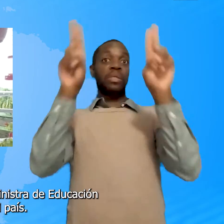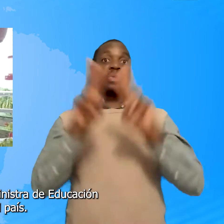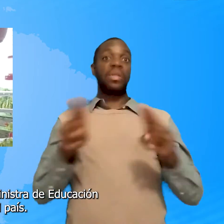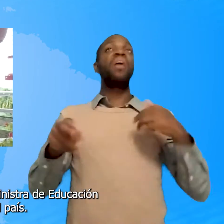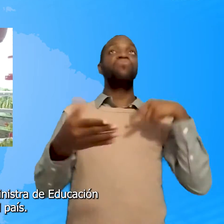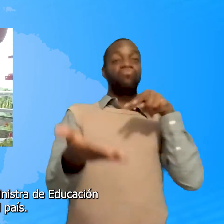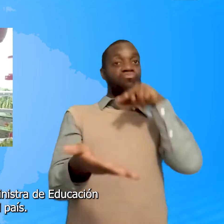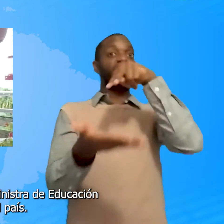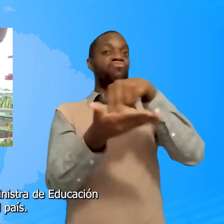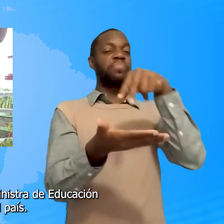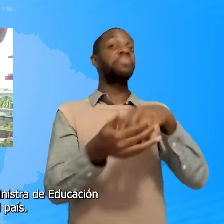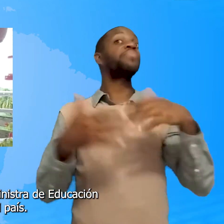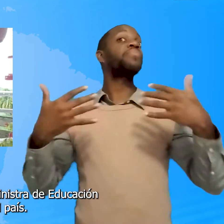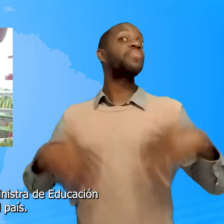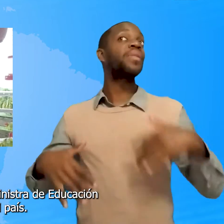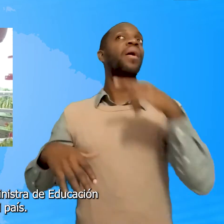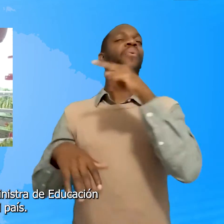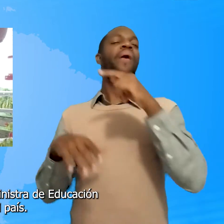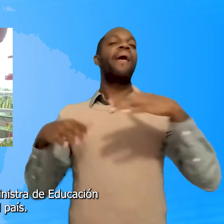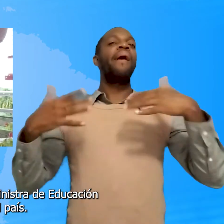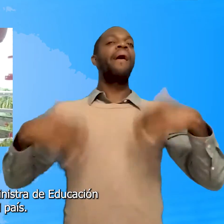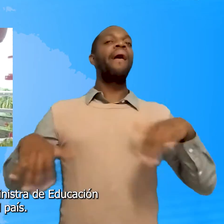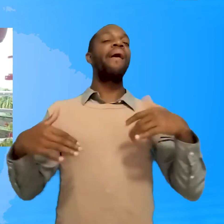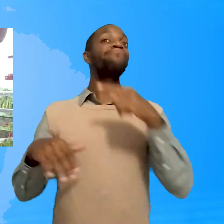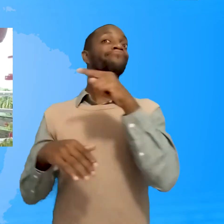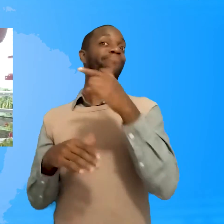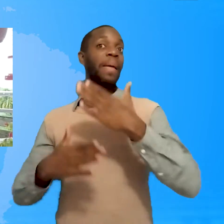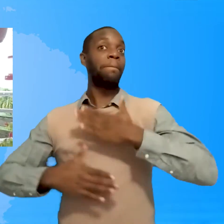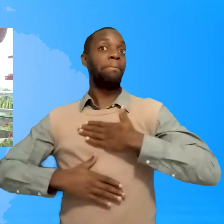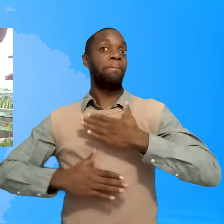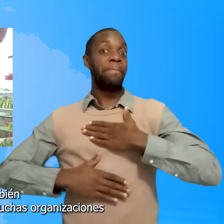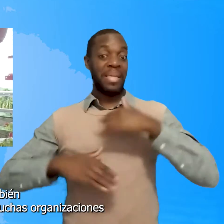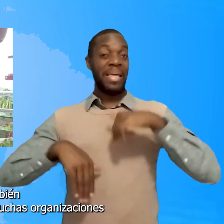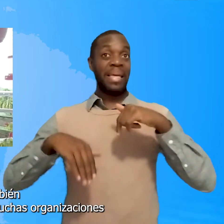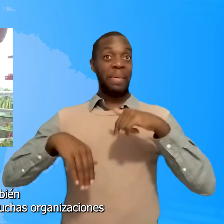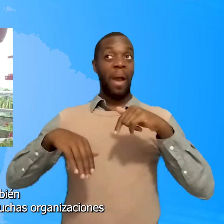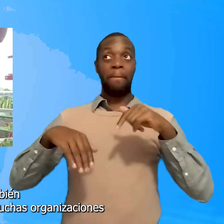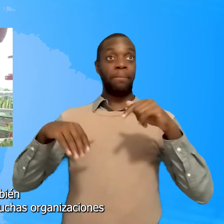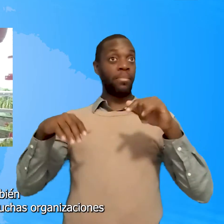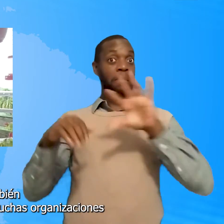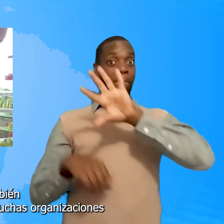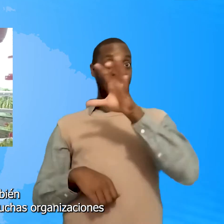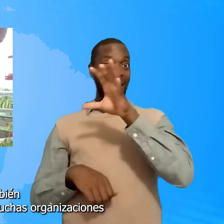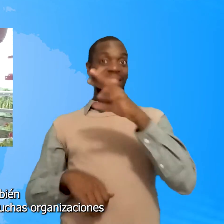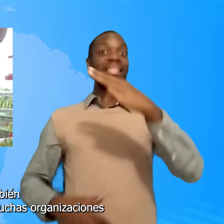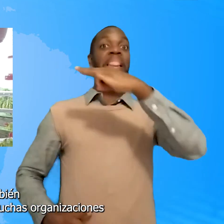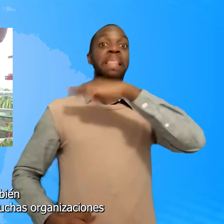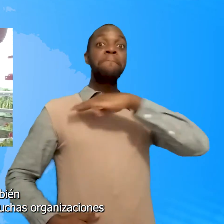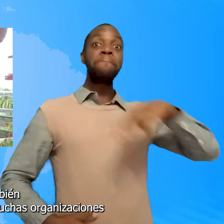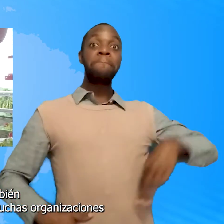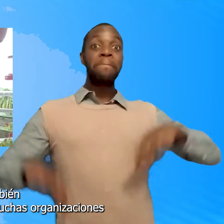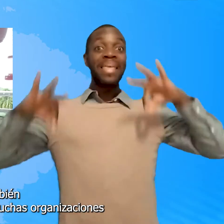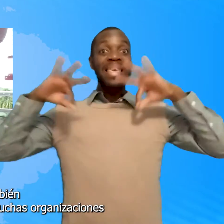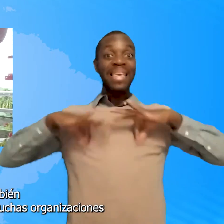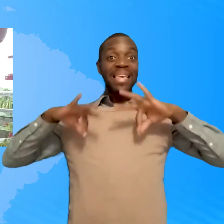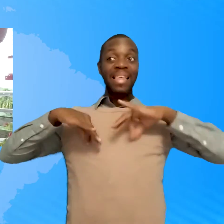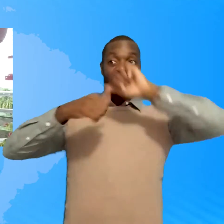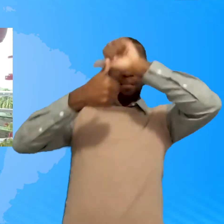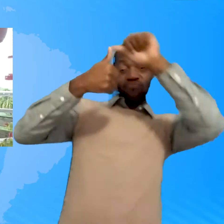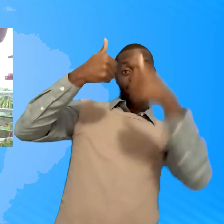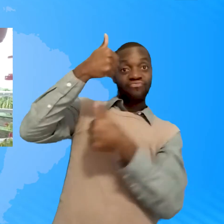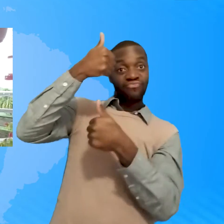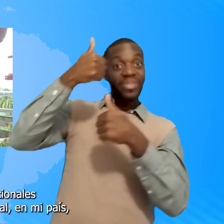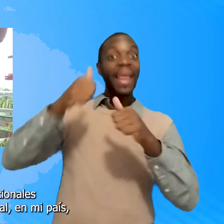desafiante puesto de ser viceministra de Educación de mi país. También he trabajado para muchas organizaciones